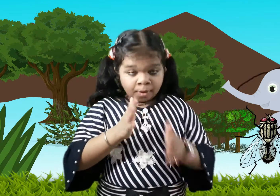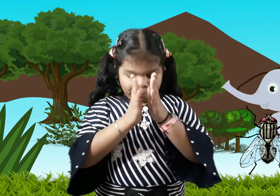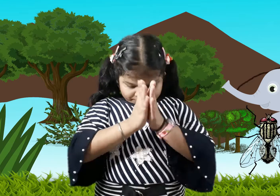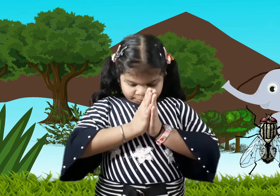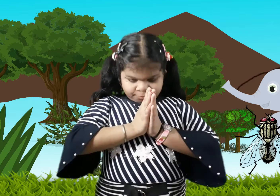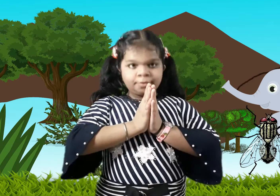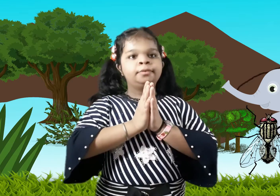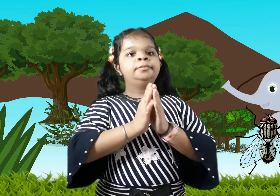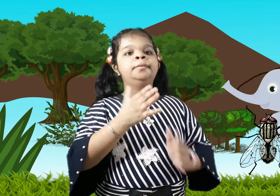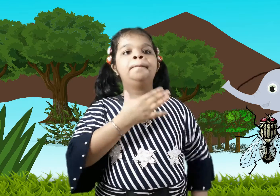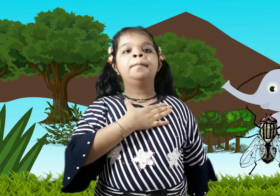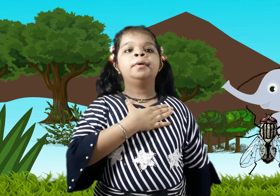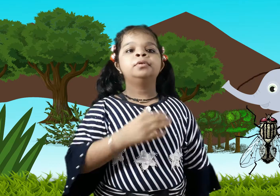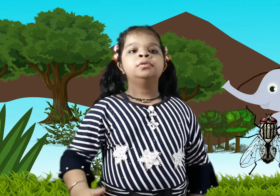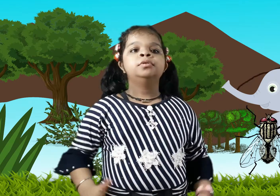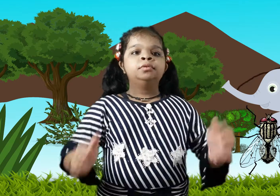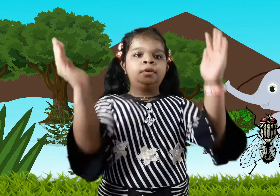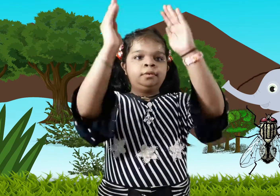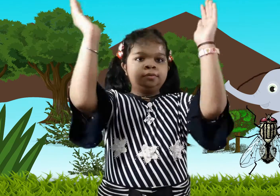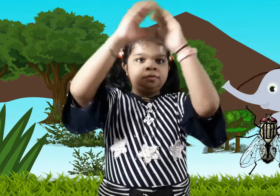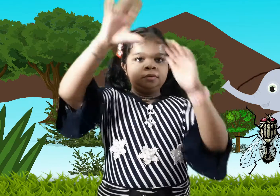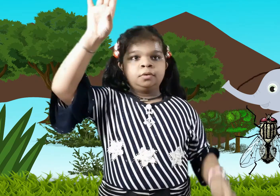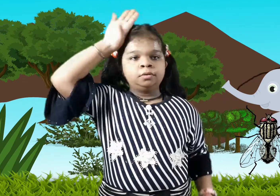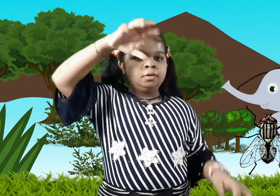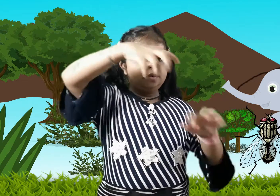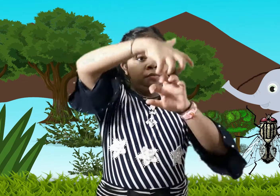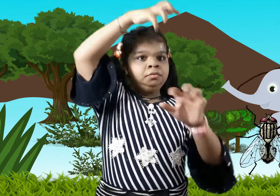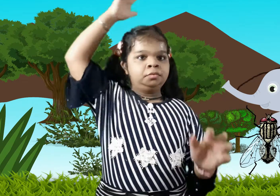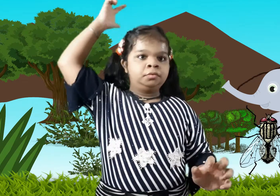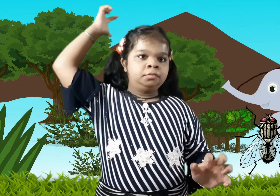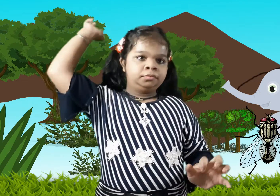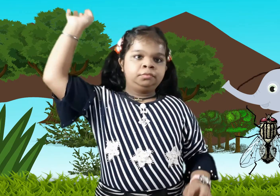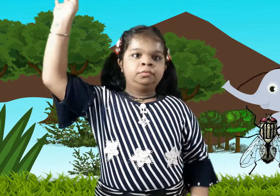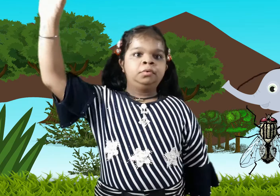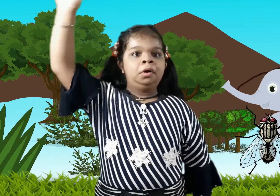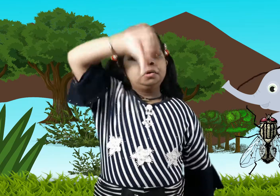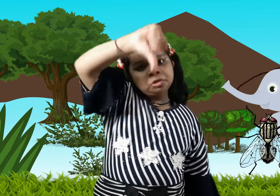मैंने जंगल के राजा शेर को हराया है।